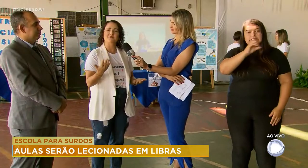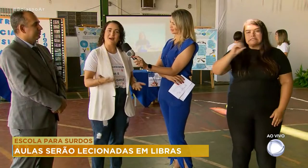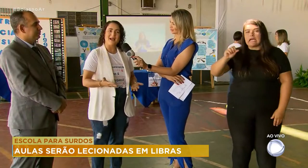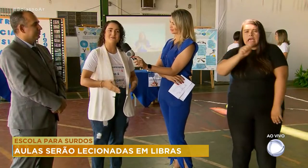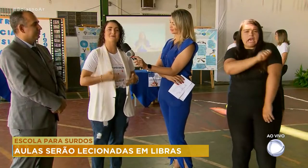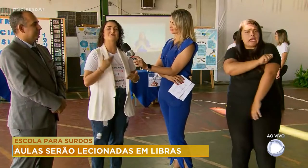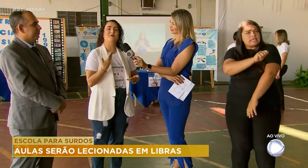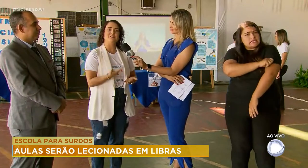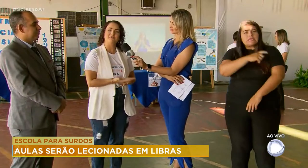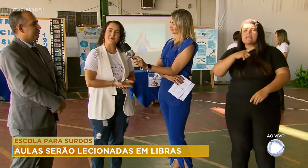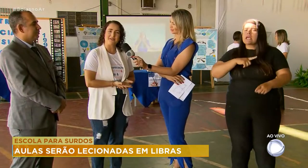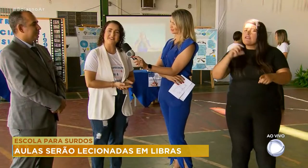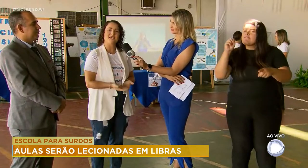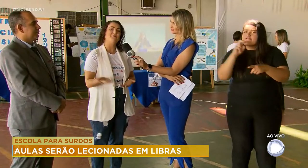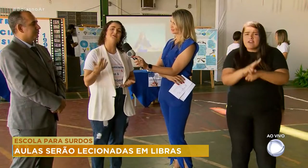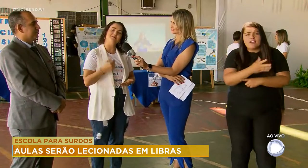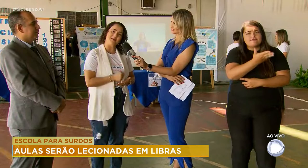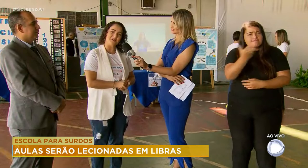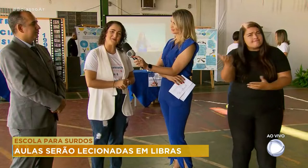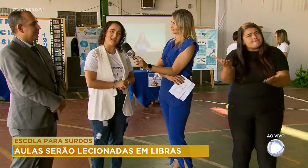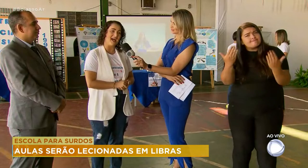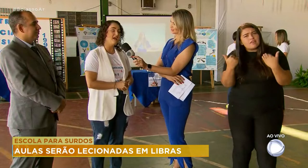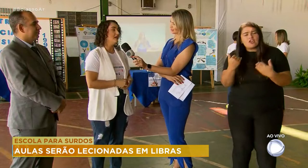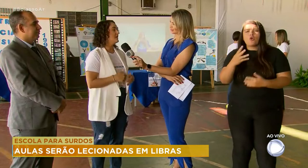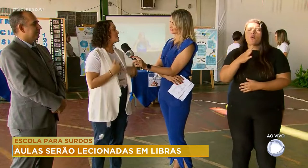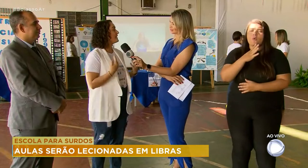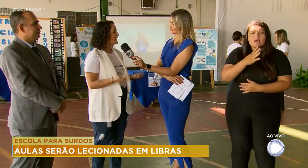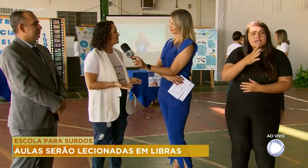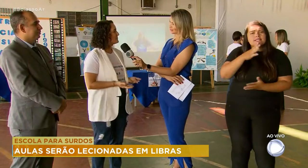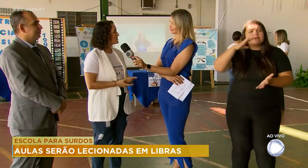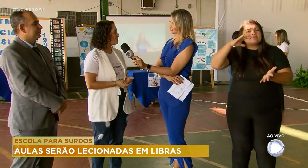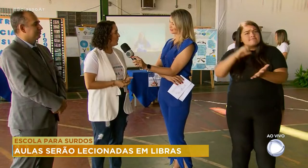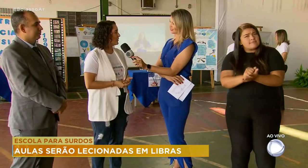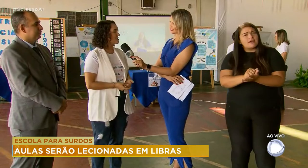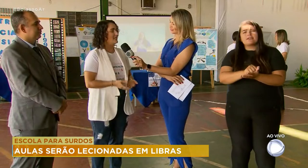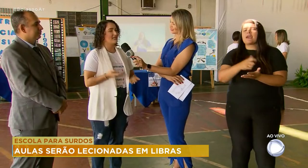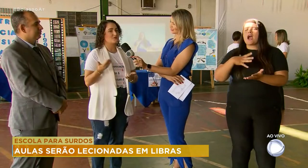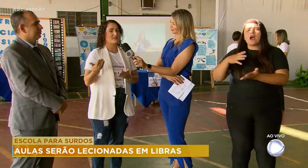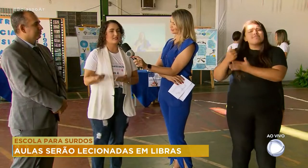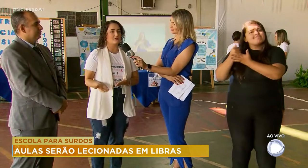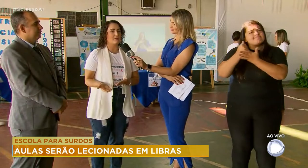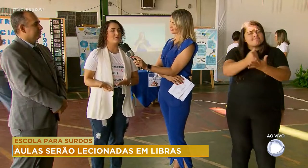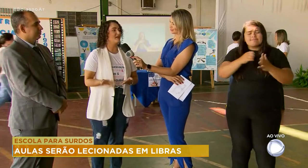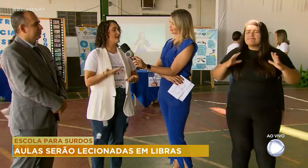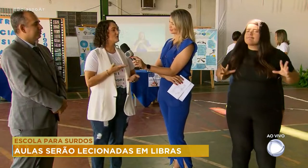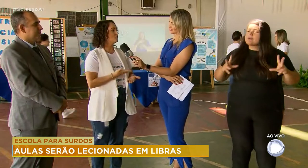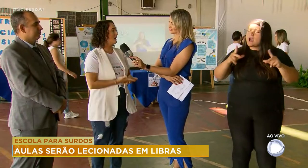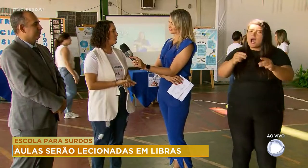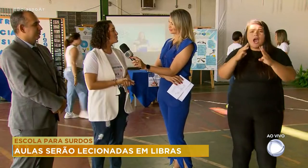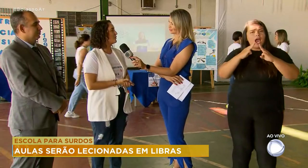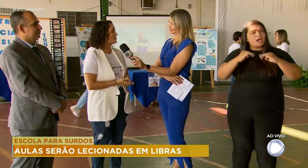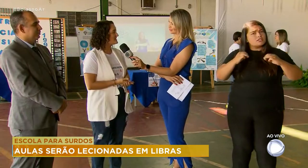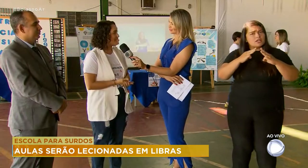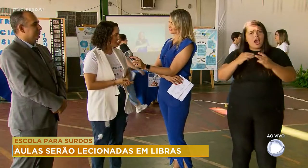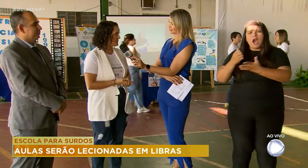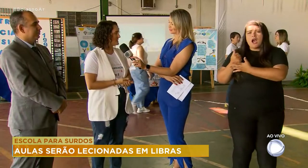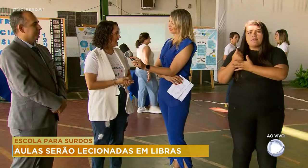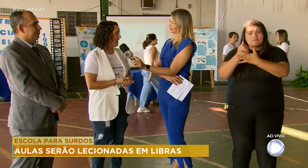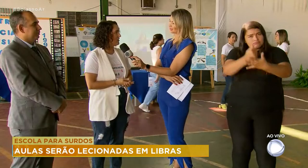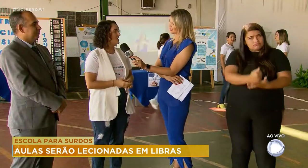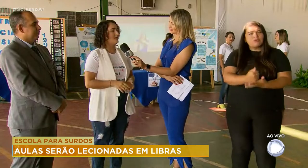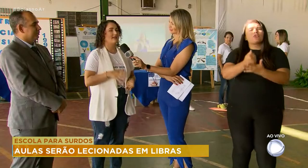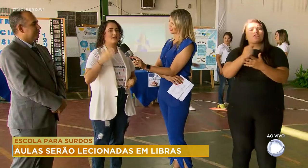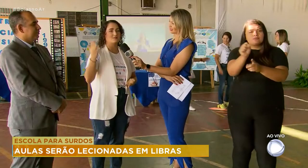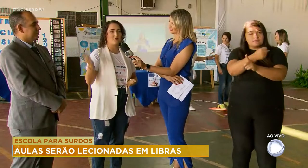então nós temos vagas, vocês podem vir conhecer, pode vir matricular. E a gente vai dar todo esse suporte. E a associação também oferece um suporte de assistência